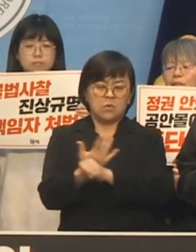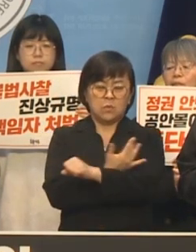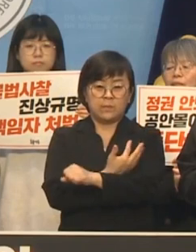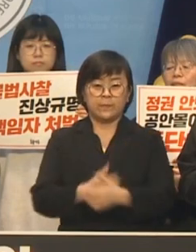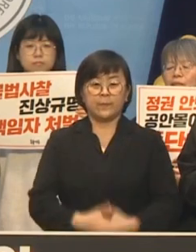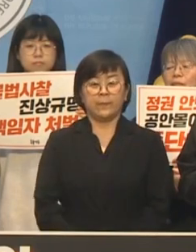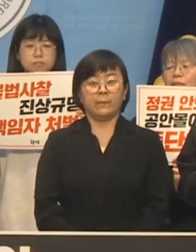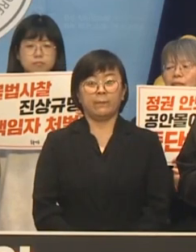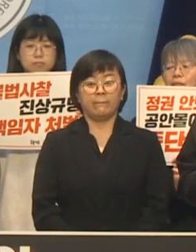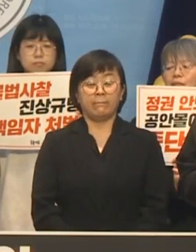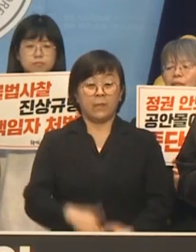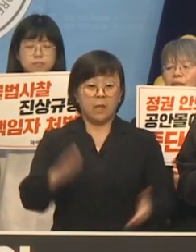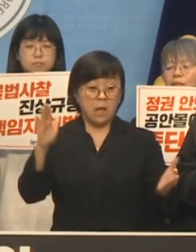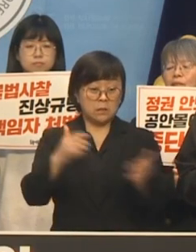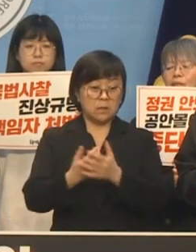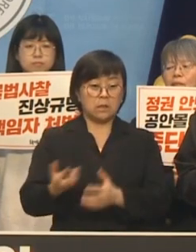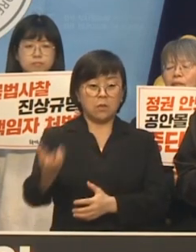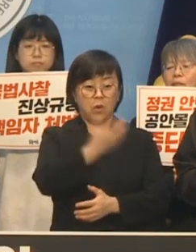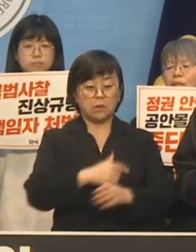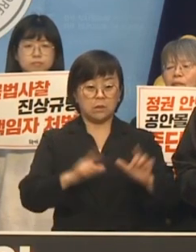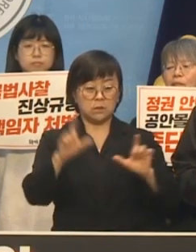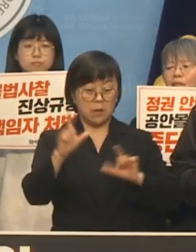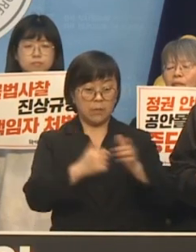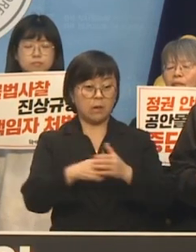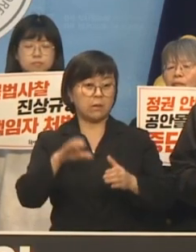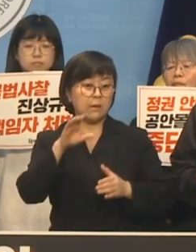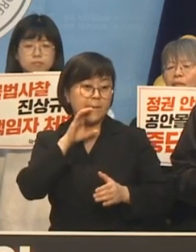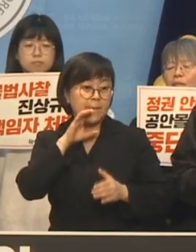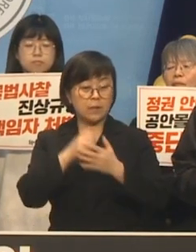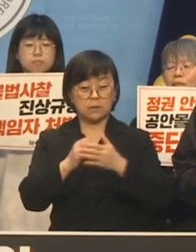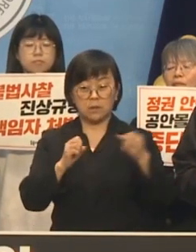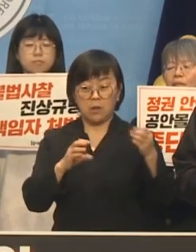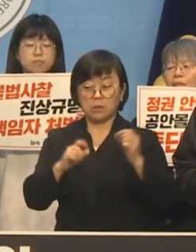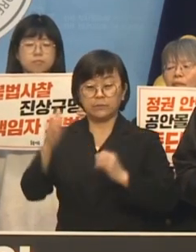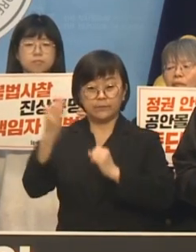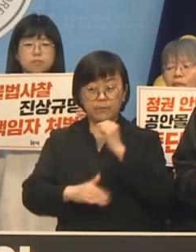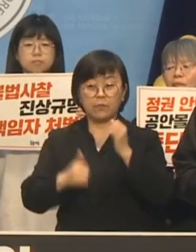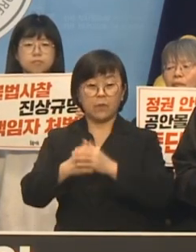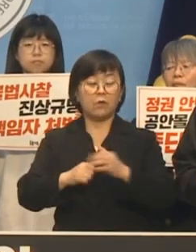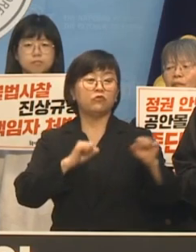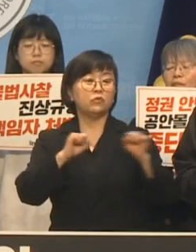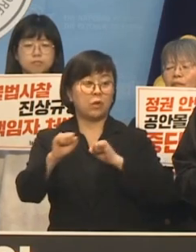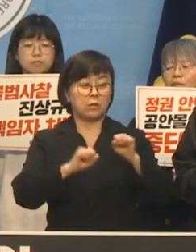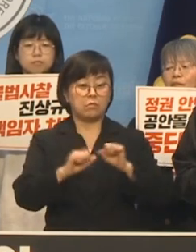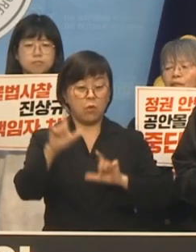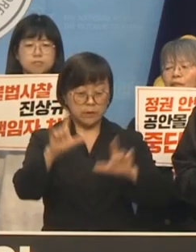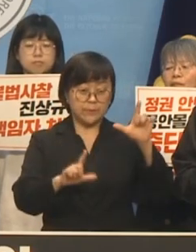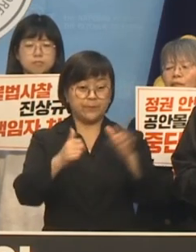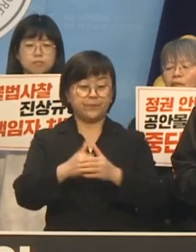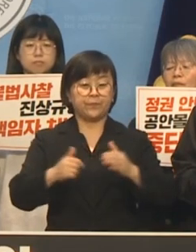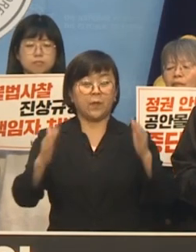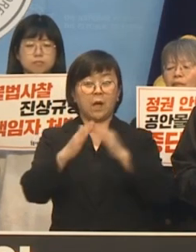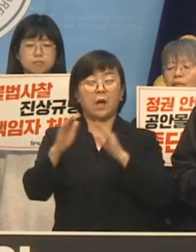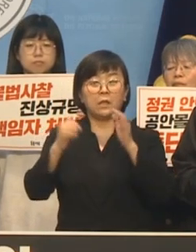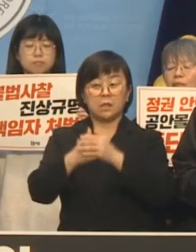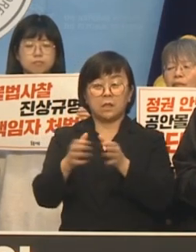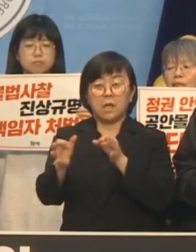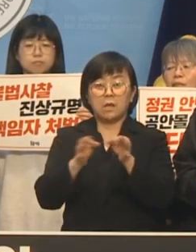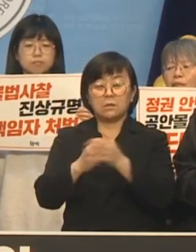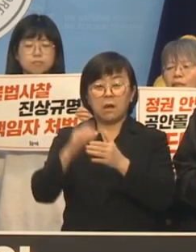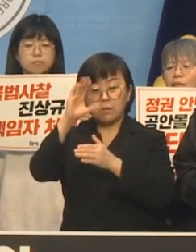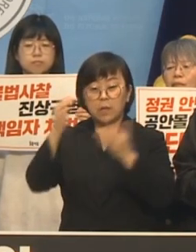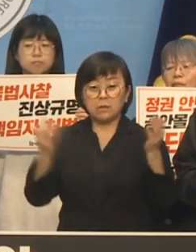끼칩니다. 학생들이 이동하는 장면, 카페에서 대화를 나누는 장면, 운동하는 모습, 가게에서 아르바이트하는 모습을